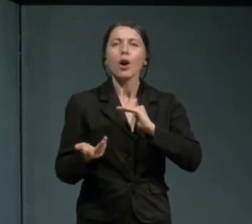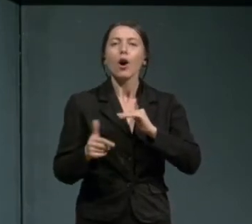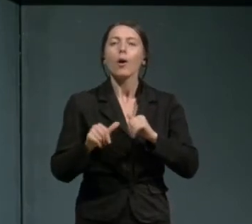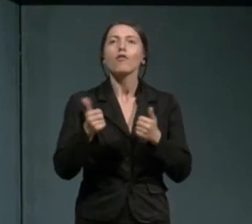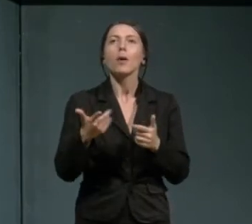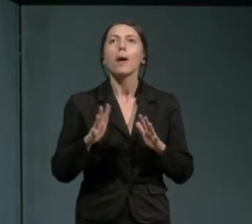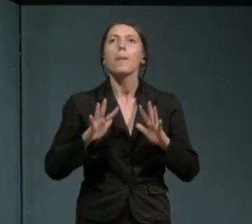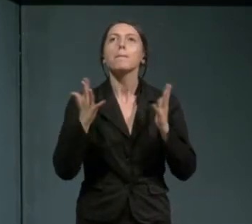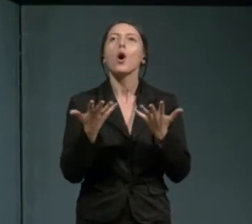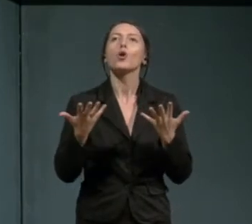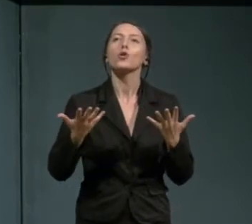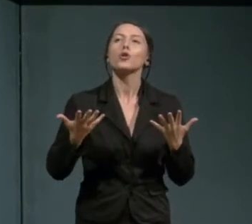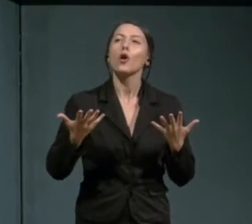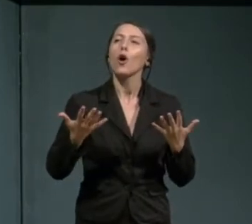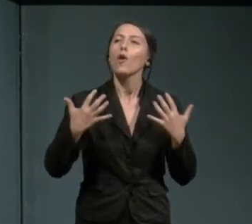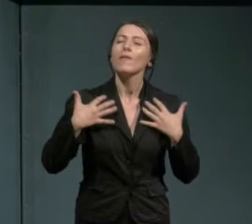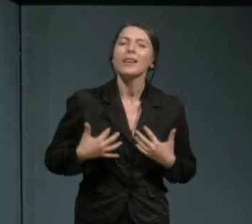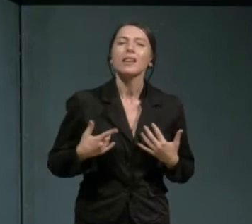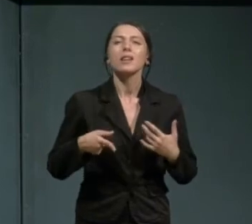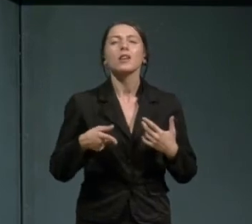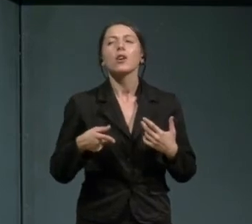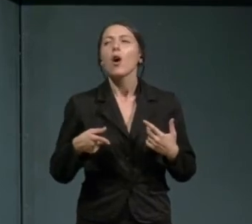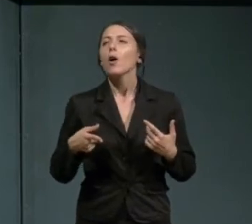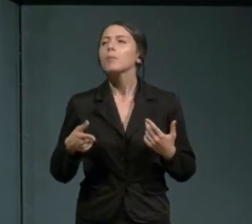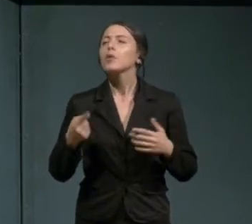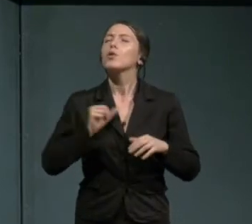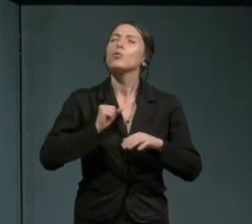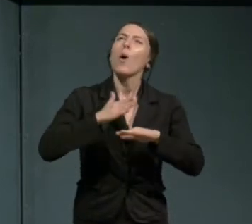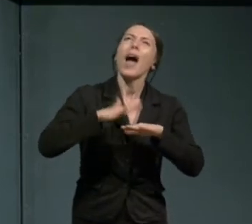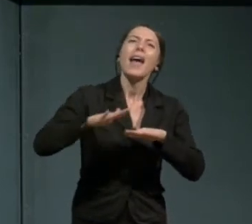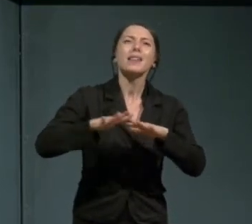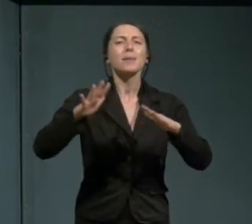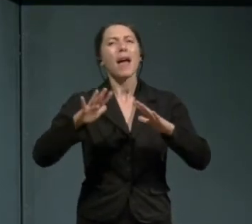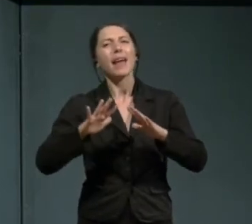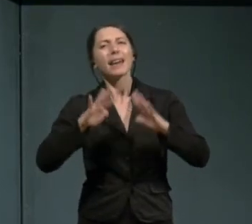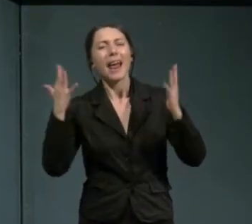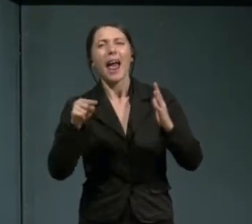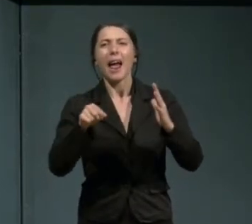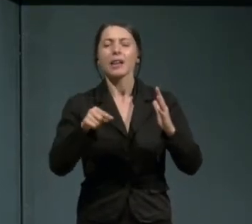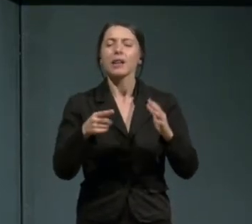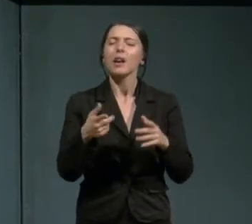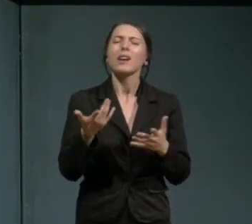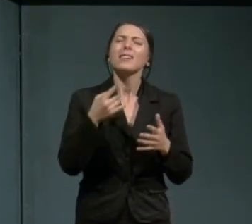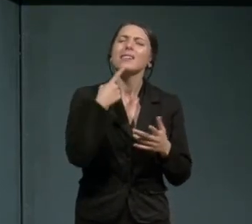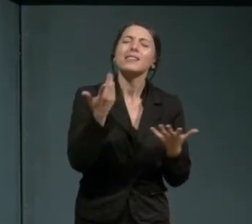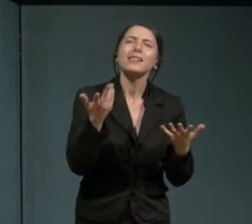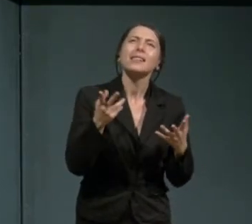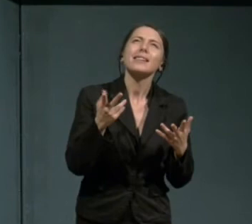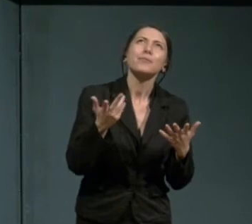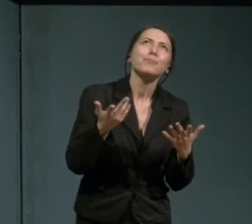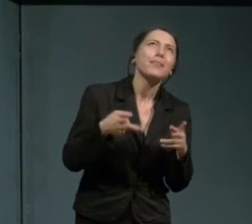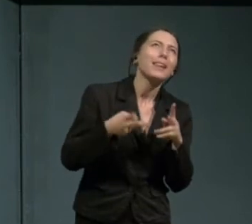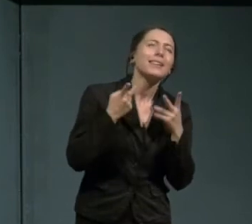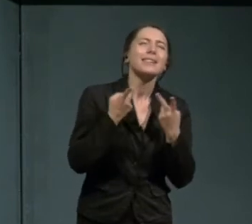mondo fisico così a presentare l'incontro dell'esperienza luogo dell'esperienza il modo più semplice per dirlo è che